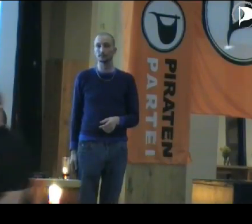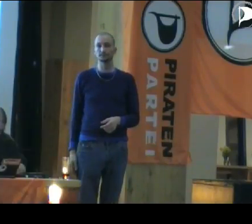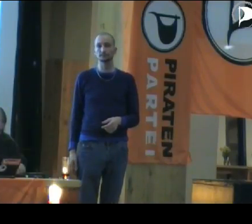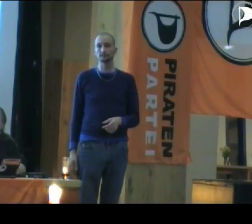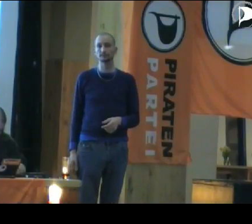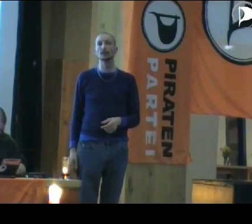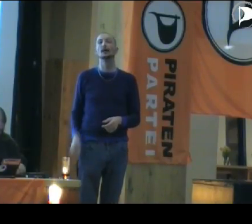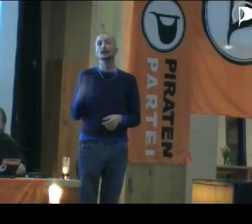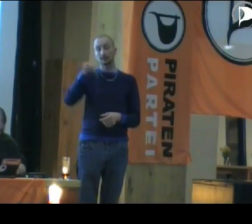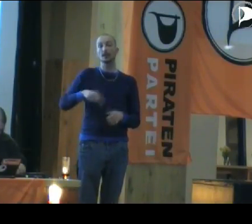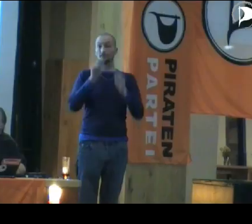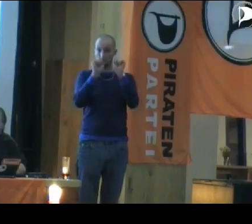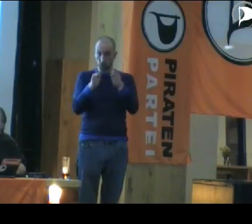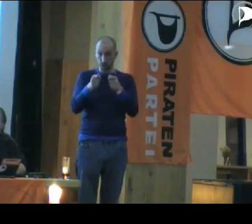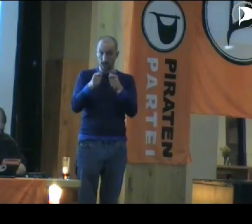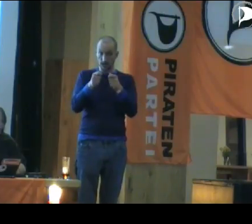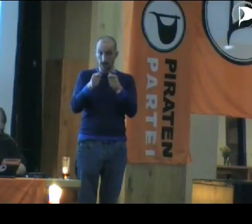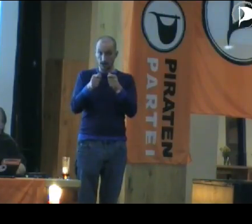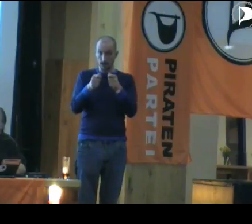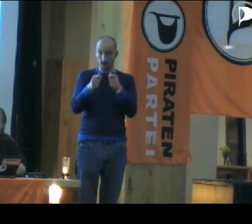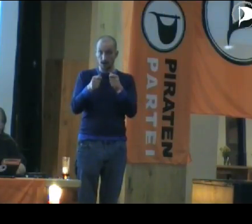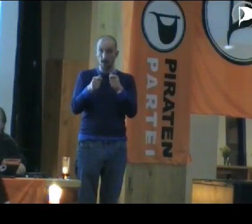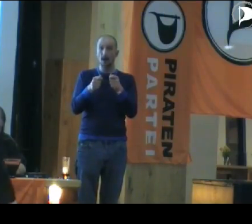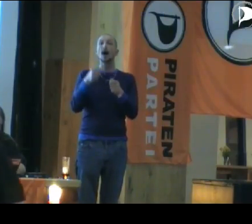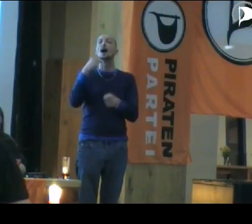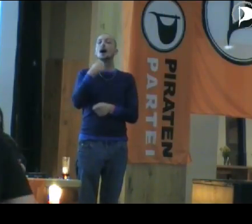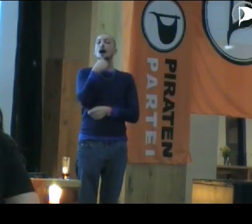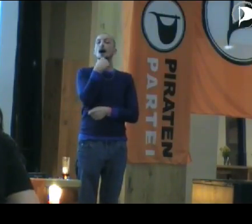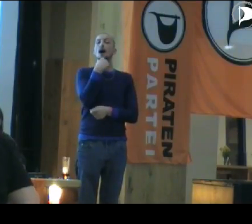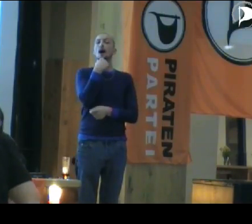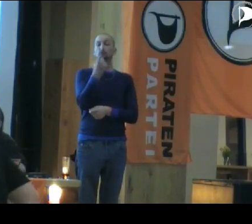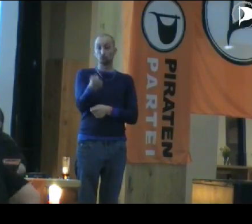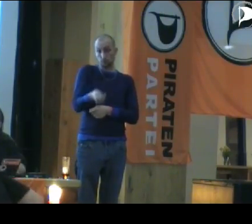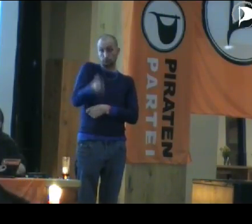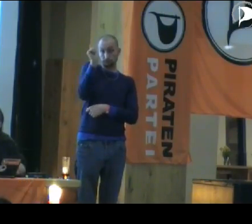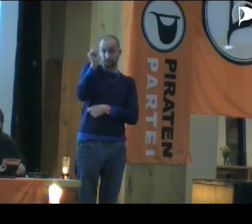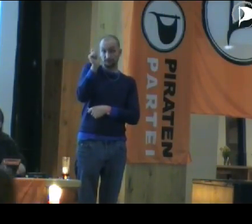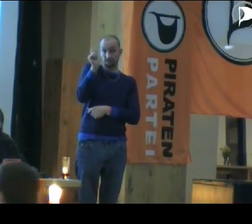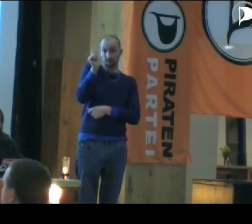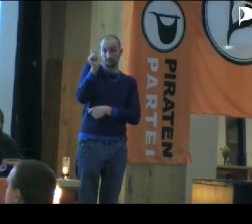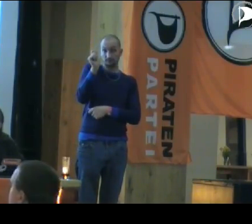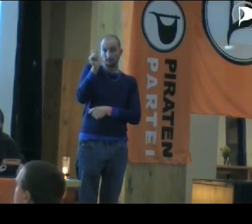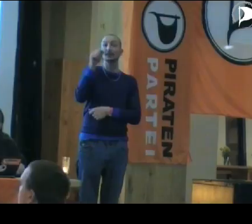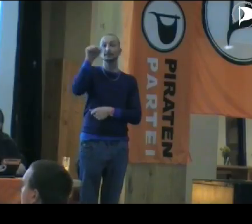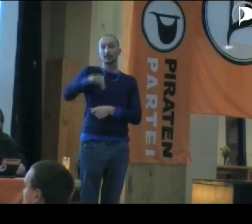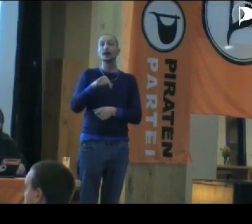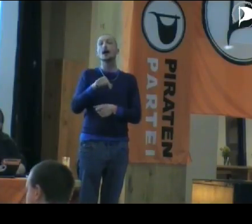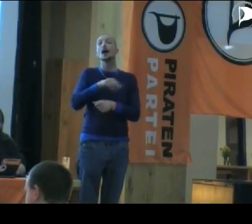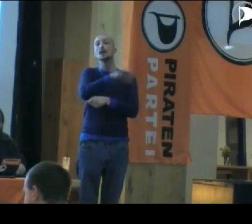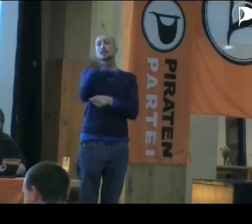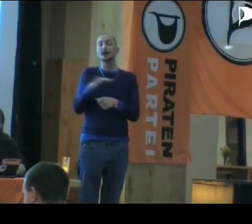wir stimmen jetzt ziemlich schmerzfrei darüber ab ob der landesparteitag